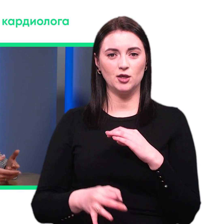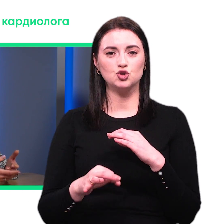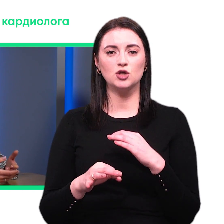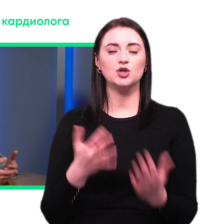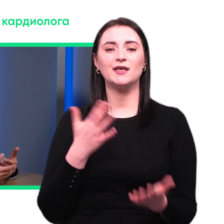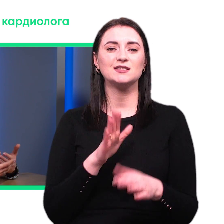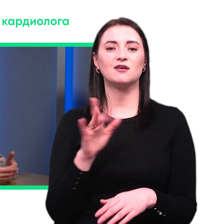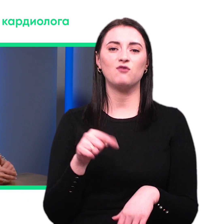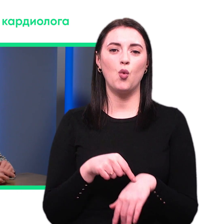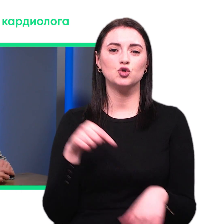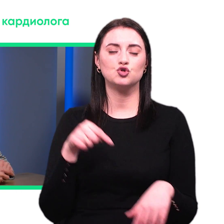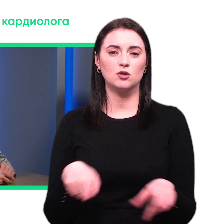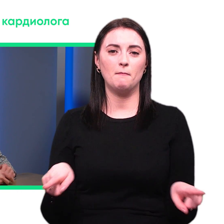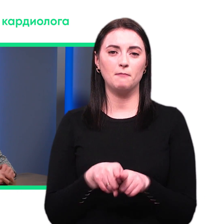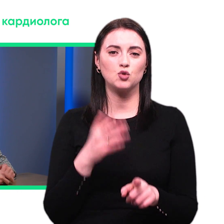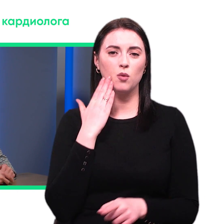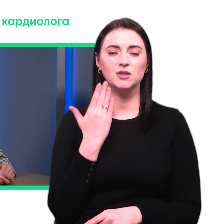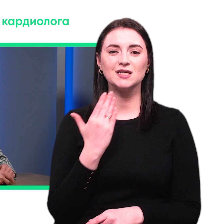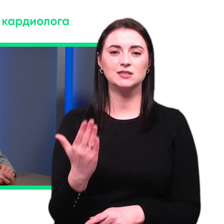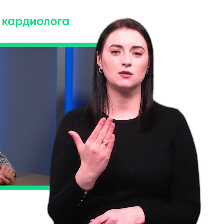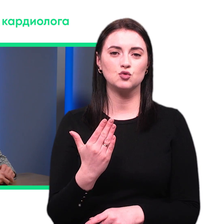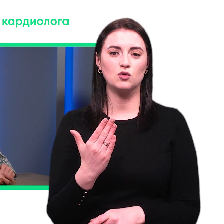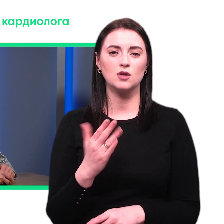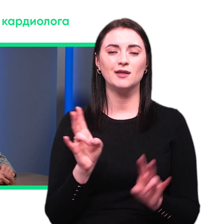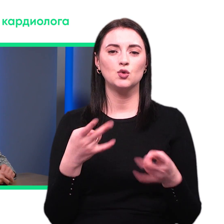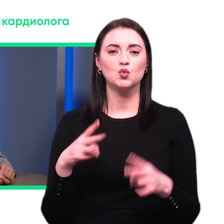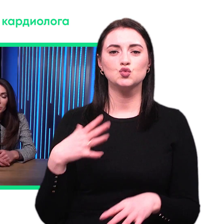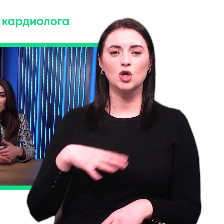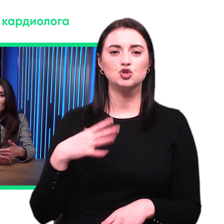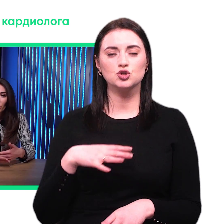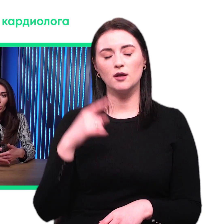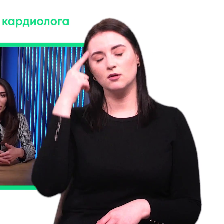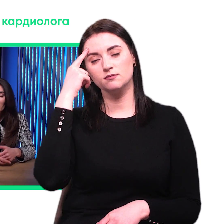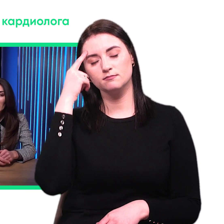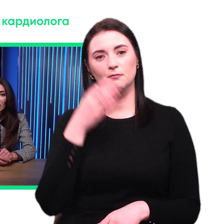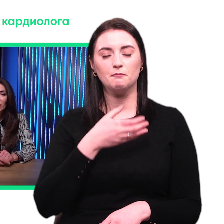Если вы ощущаете подобные симптомы, не нужно ждать, гадать, пить